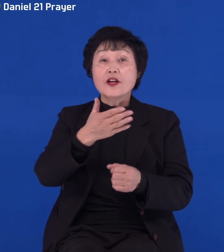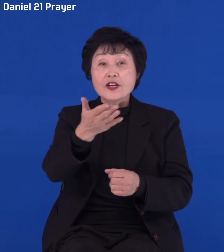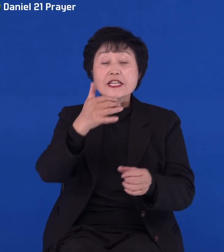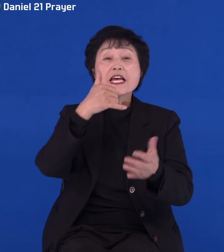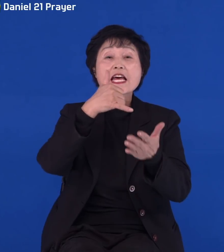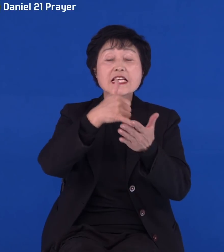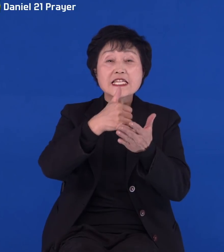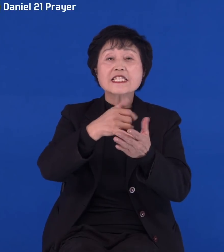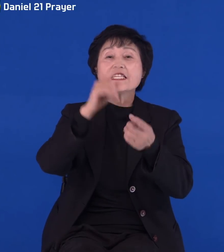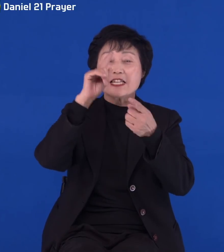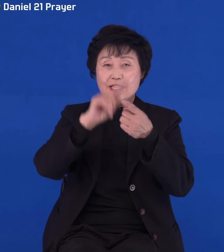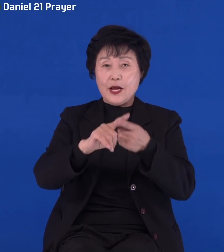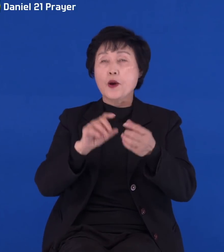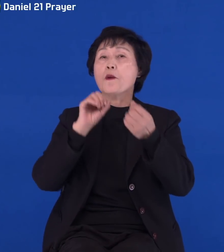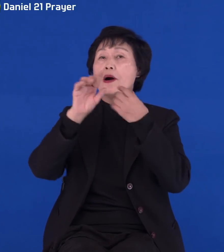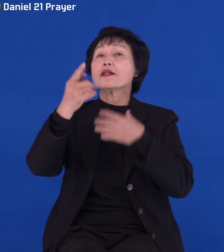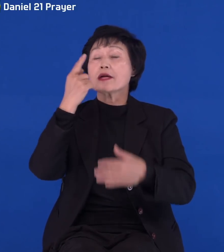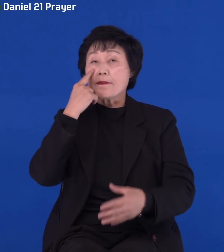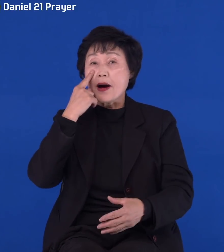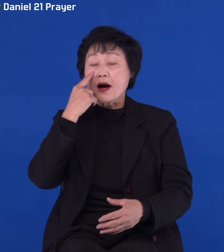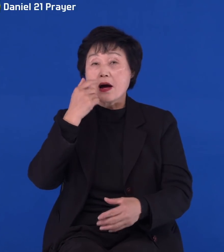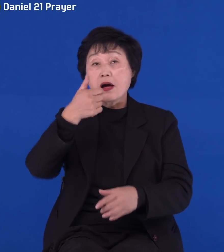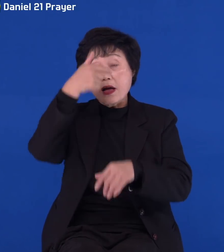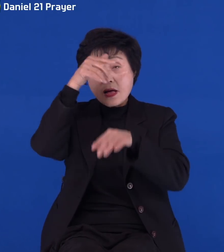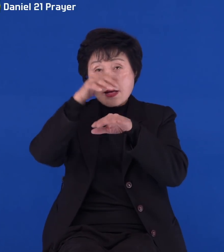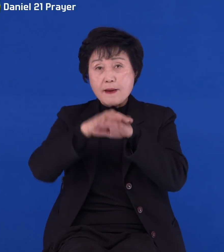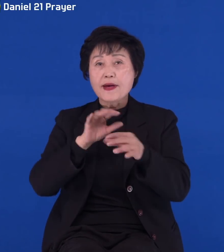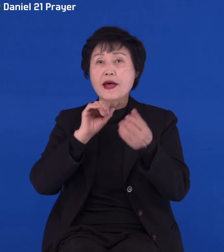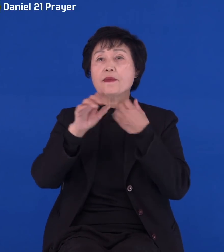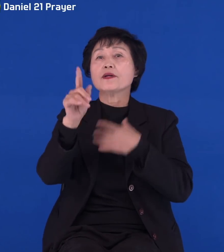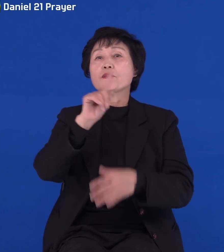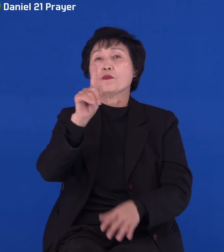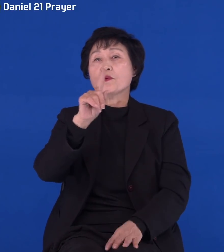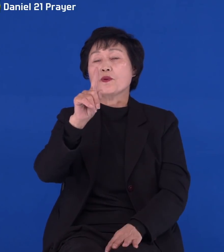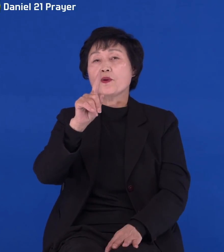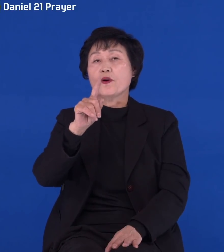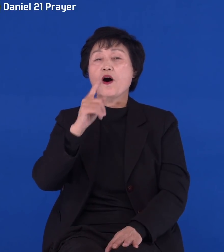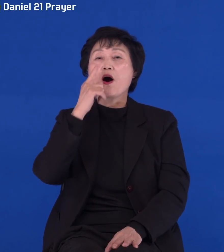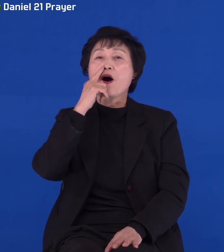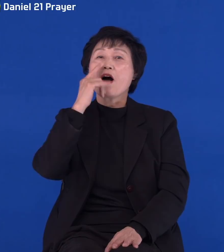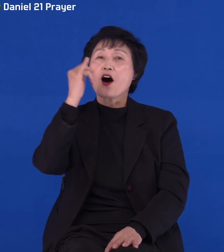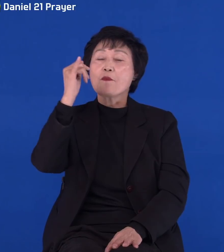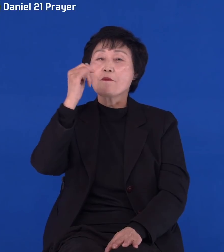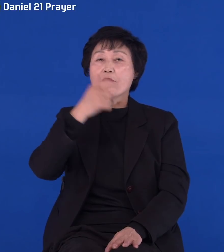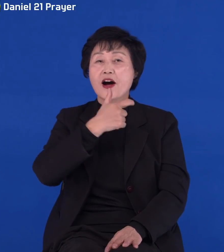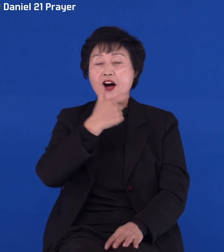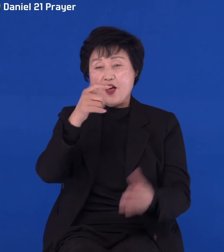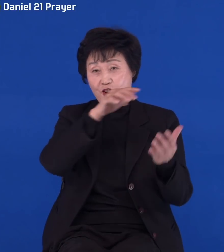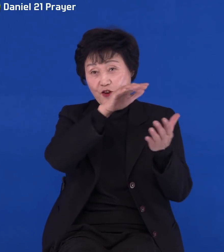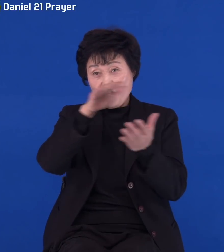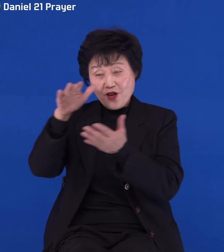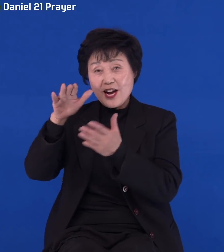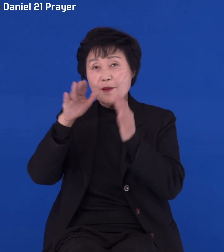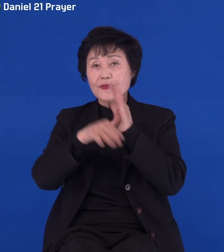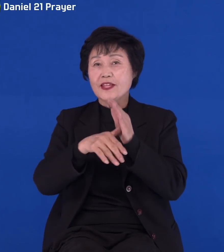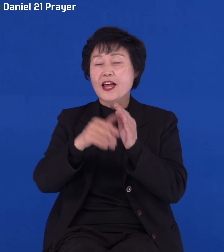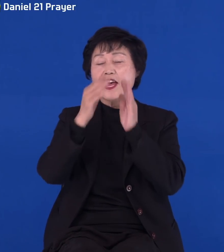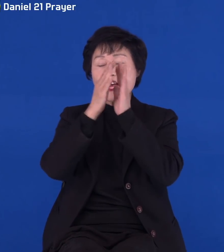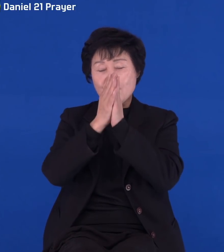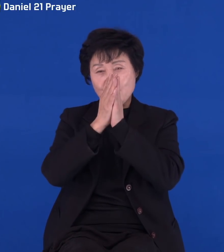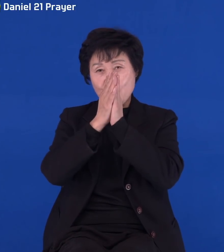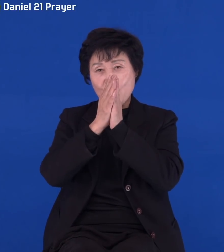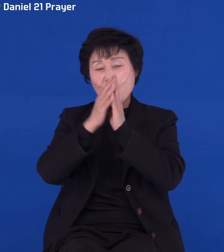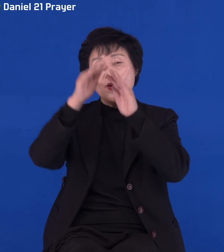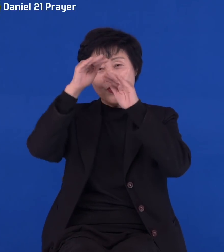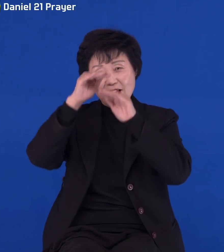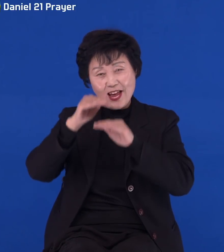거예요. 그게 예배라니까요. 그 예배의 반응, 저희 어머니 회각기념일 때 제가 어떤 기도를 올려드렸는지, 우리 어머니 회각기념일 때